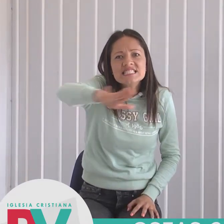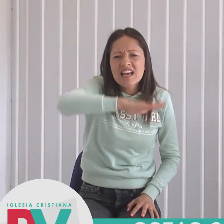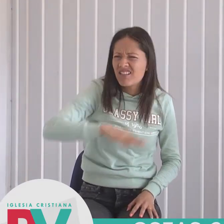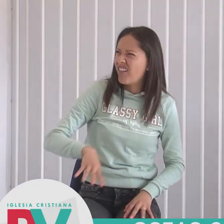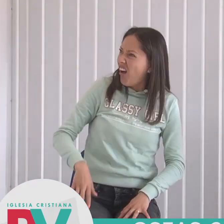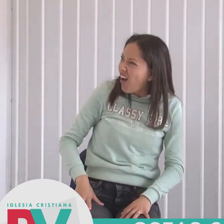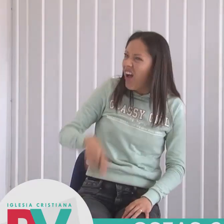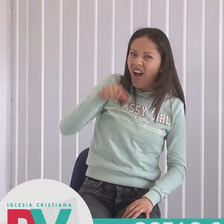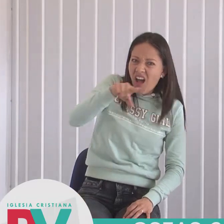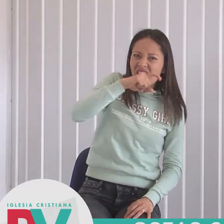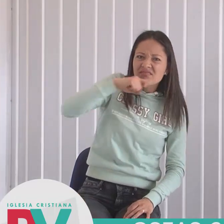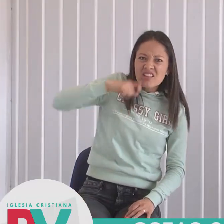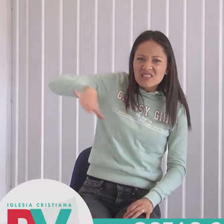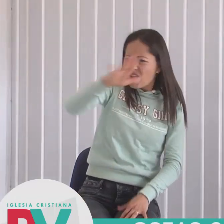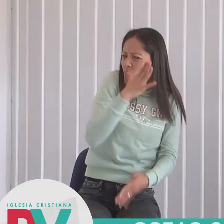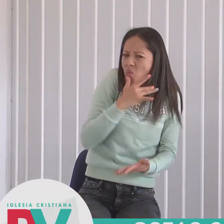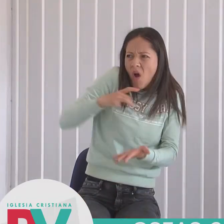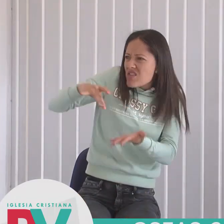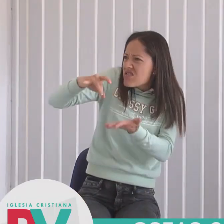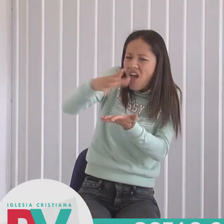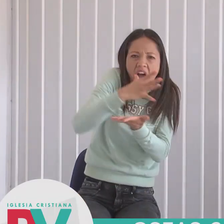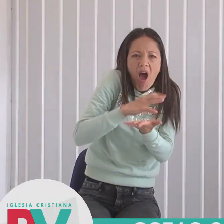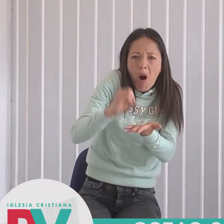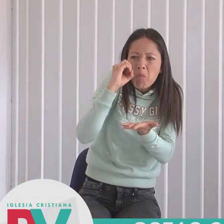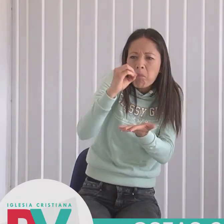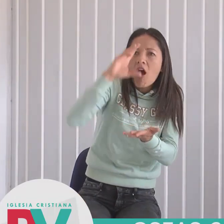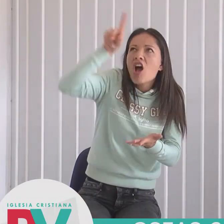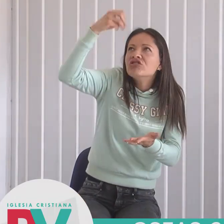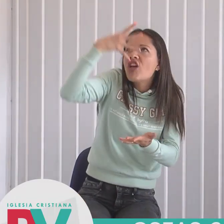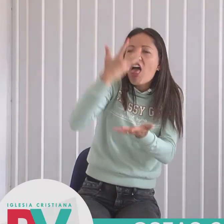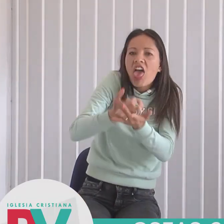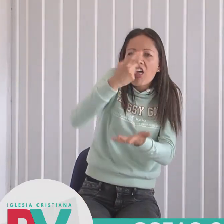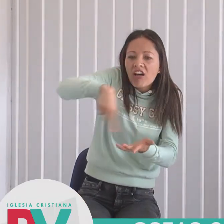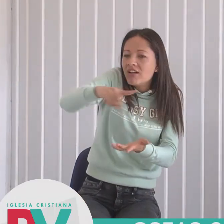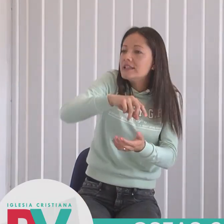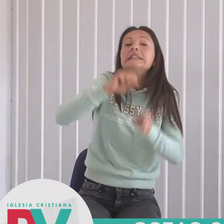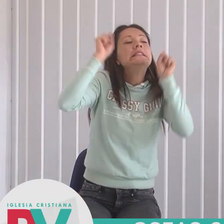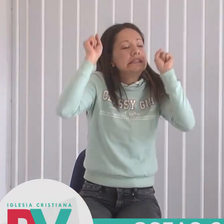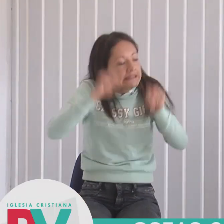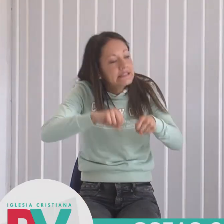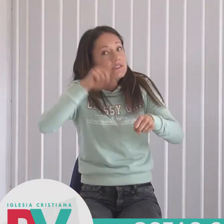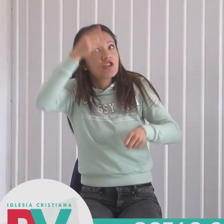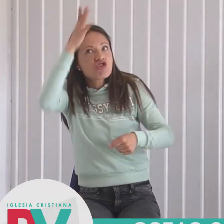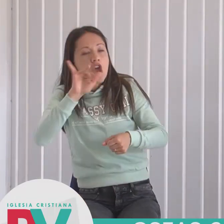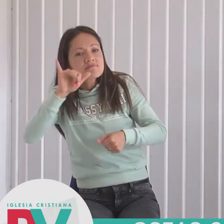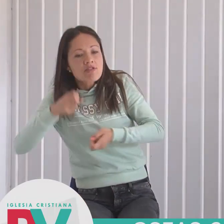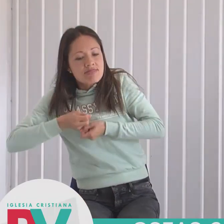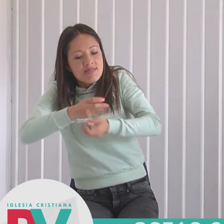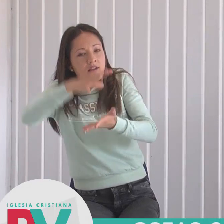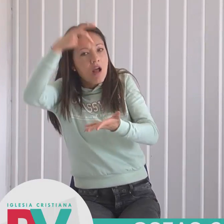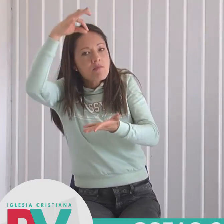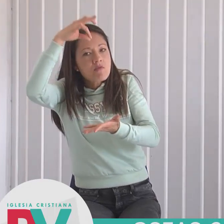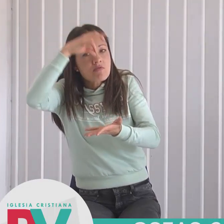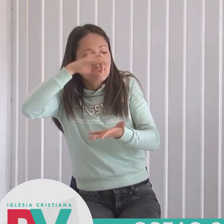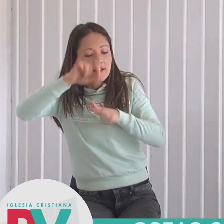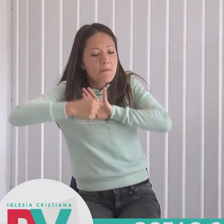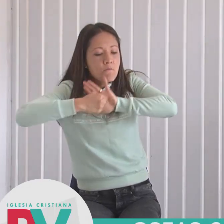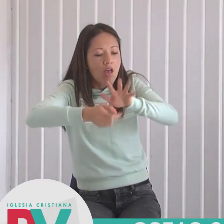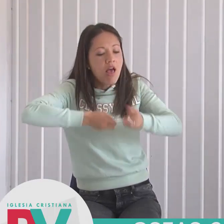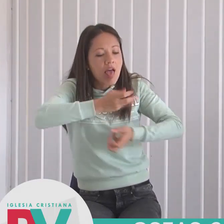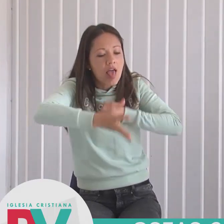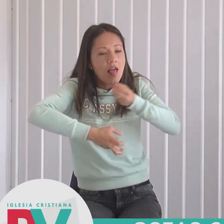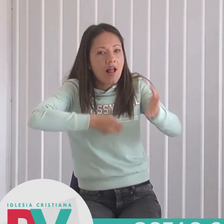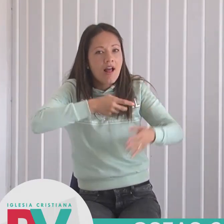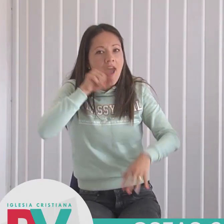decir, en el lugar menos probable. Allí le va a dar sus viñas. Allá le va a mostrar quién es Él. Y va a